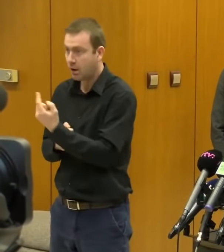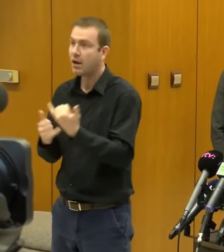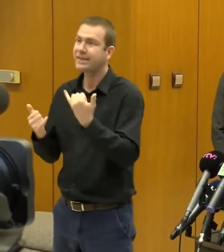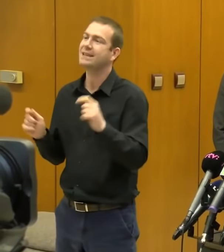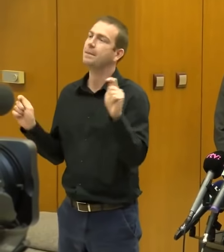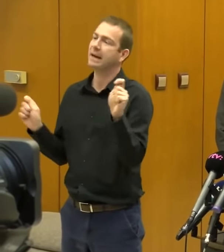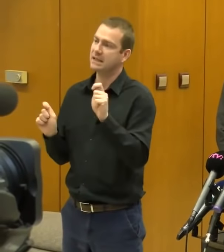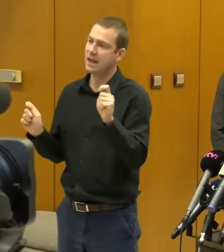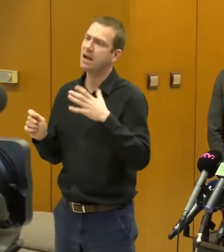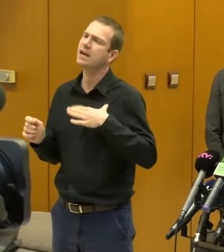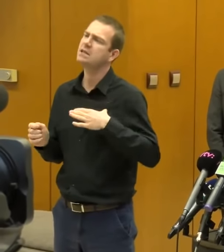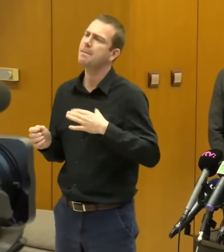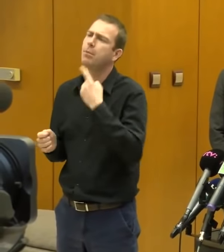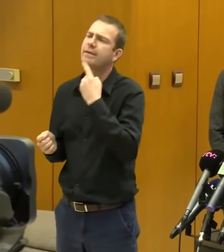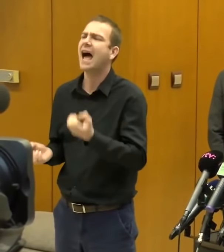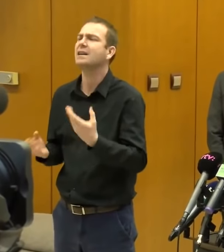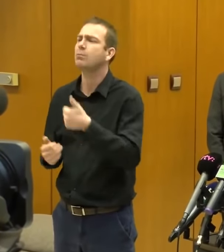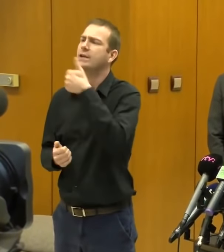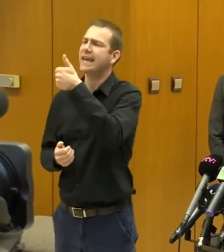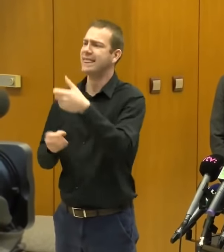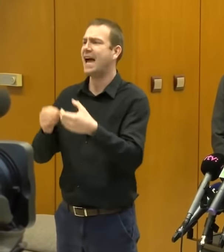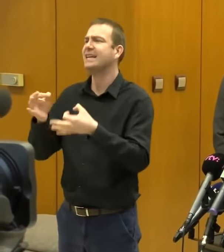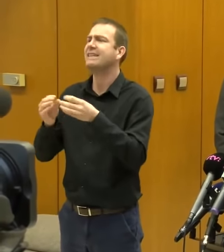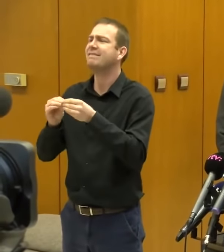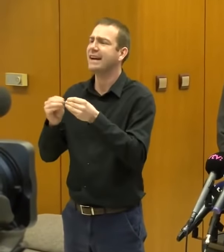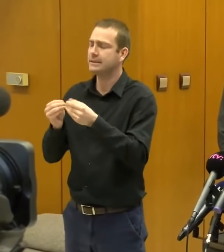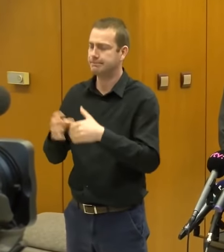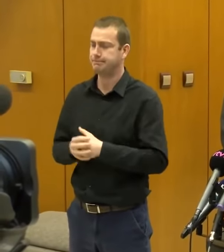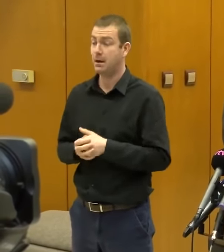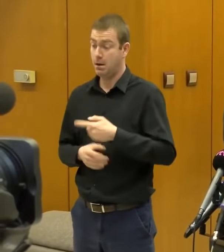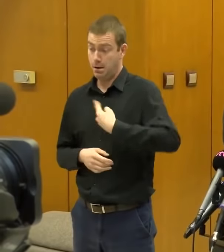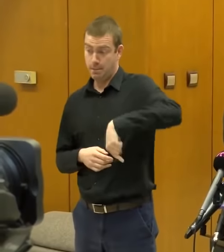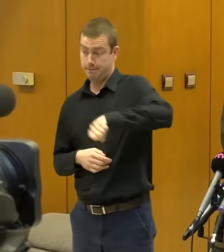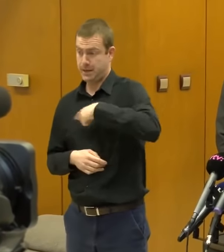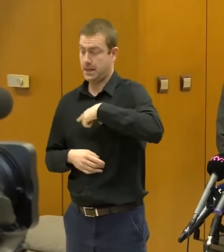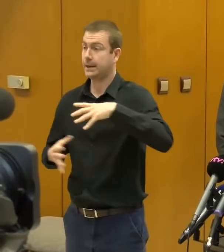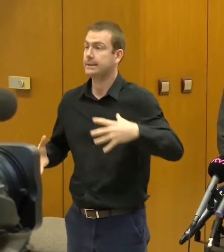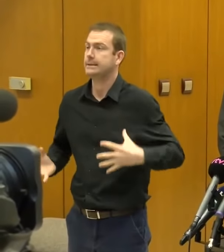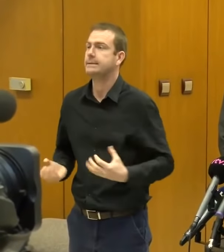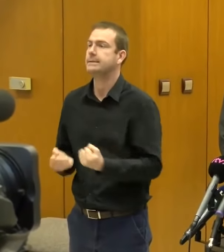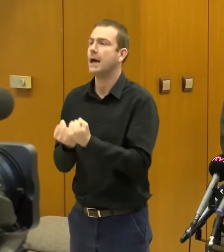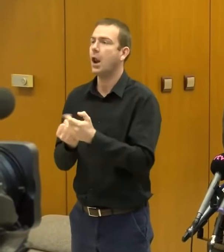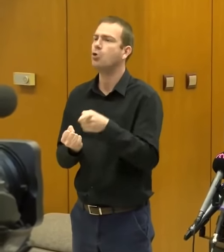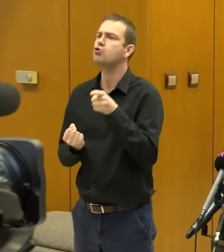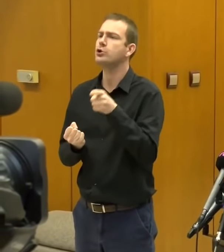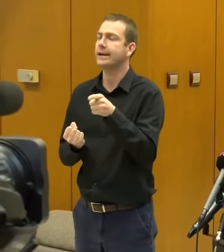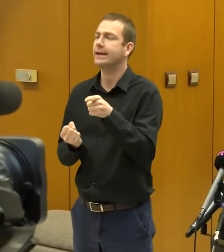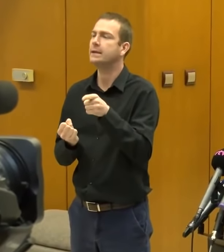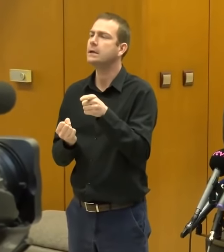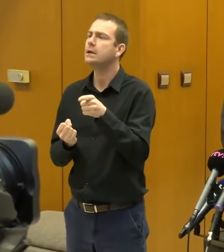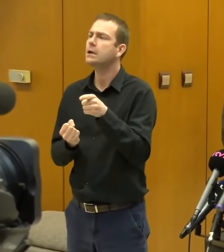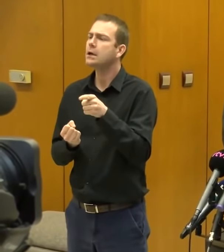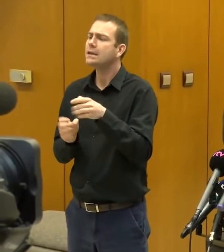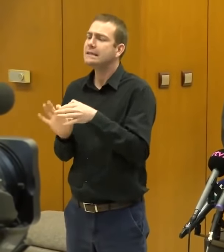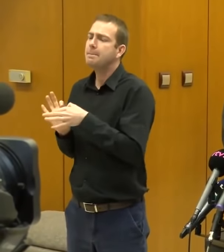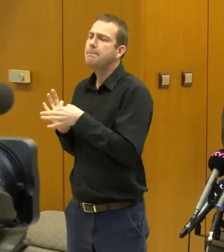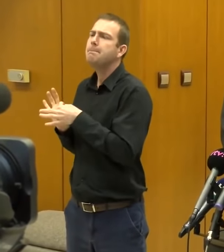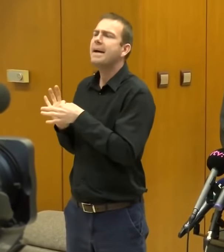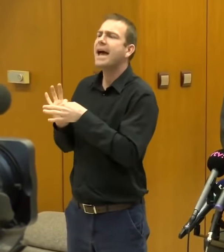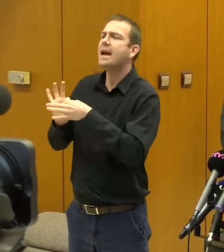aby sme vám povedali aspoň jednu informáciu, že zriadili sme slúbený permanentný krízový štáb a dovolte, aby